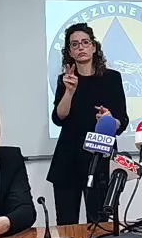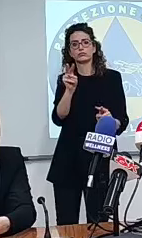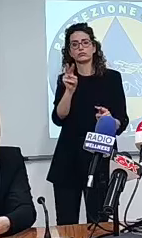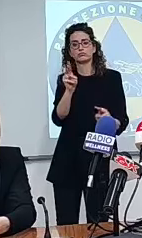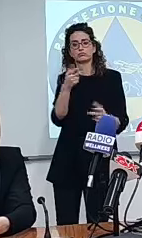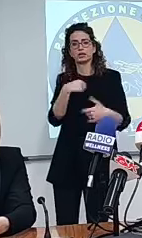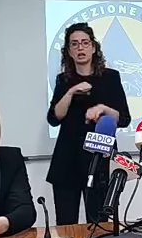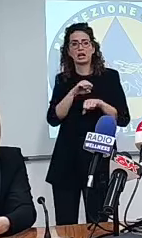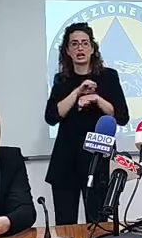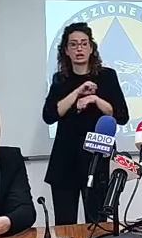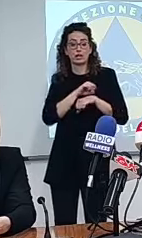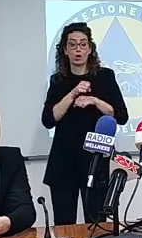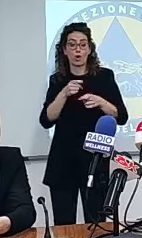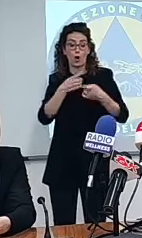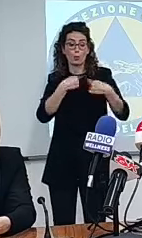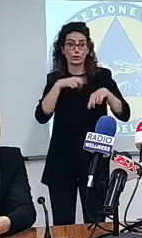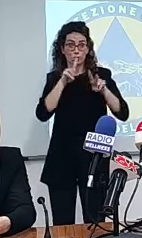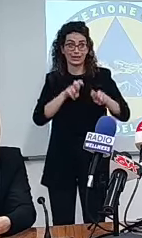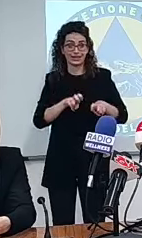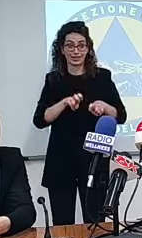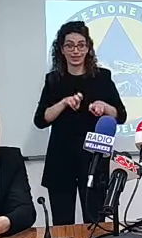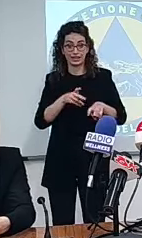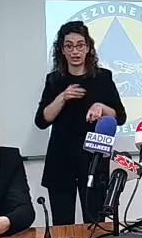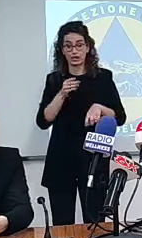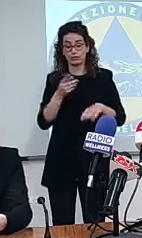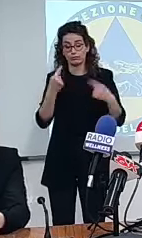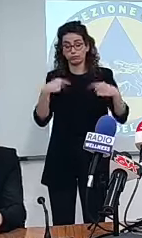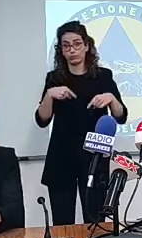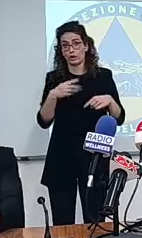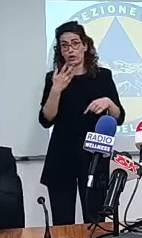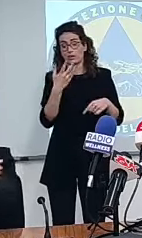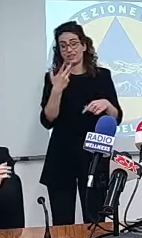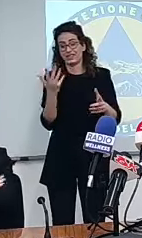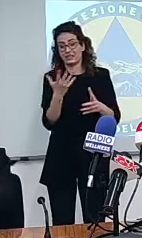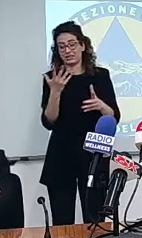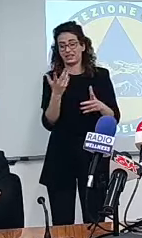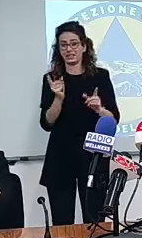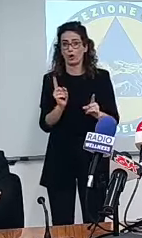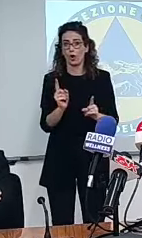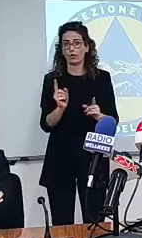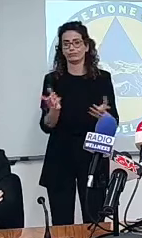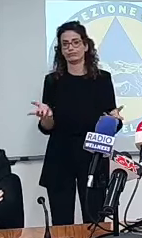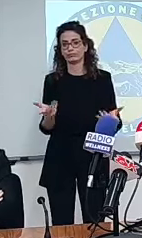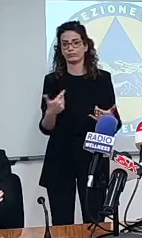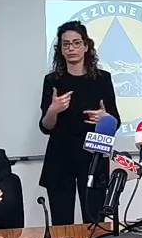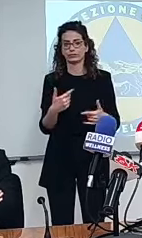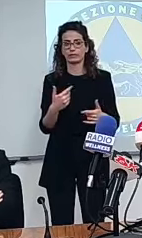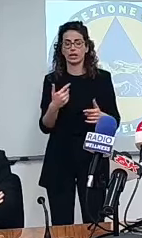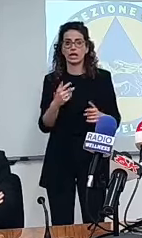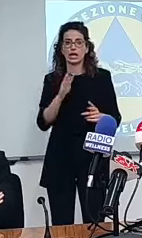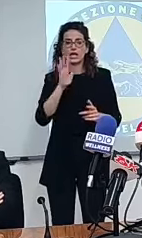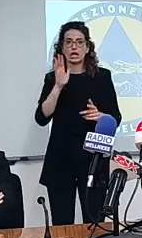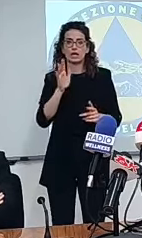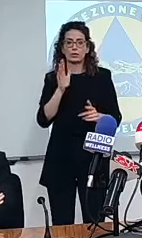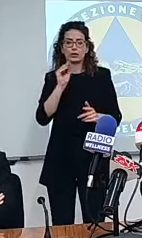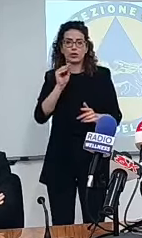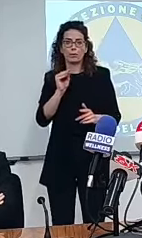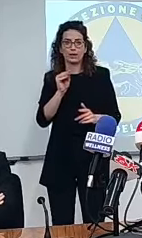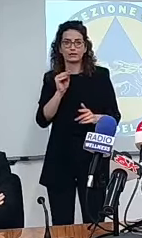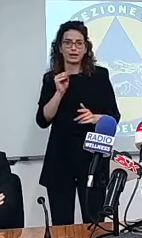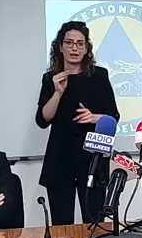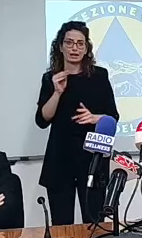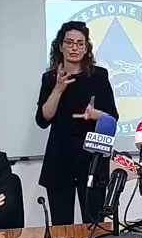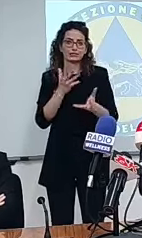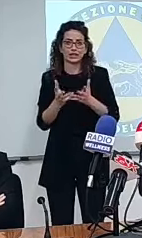una proposta barbina. Sarebbe barbina dire di chiudere tutto sotto chiave e che nessuno sappia cosa si discute. C'è uno scienziato